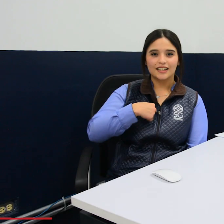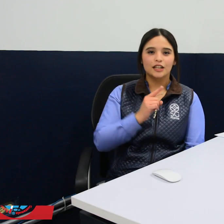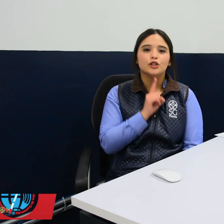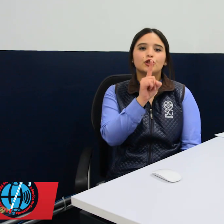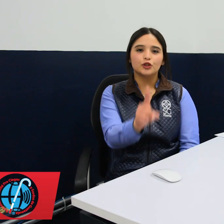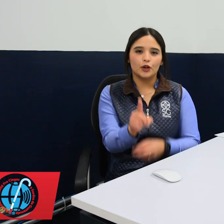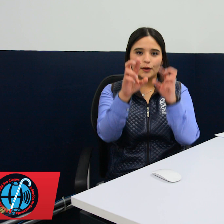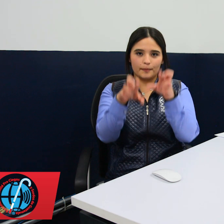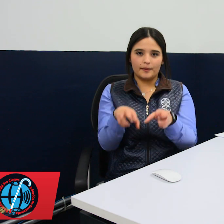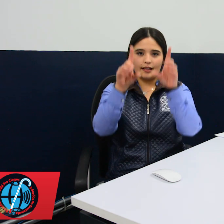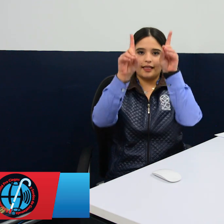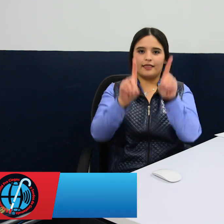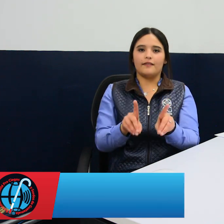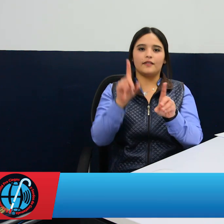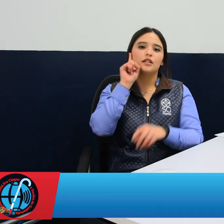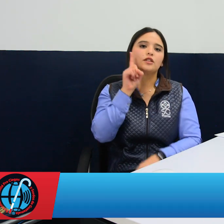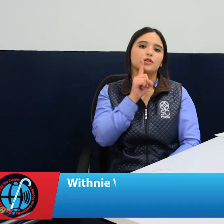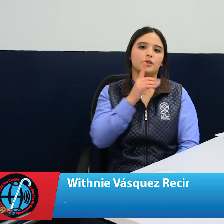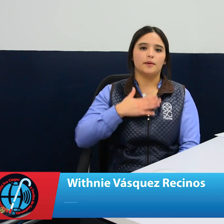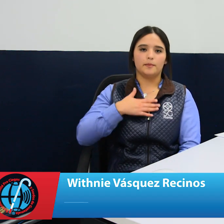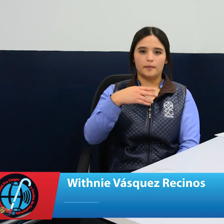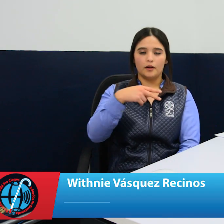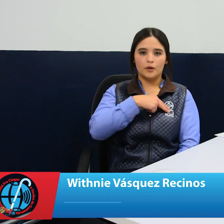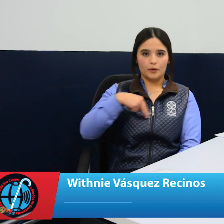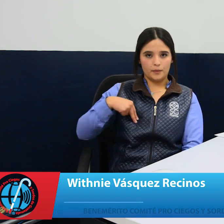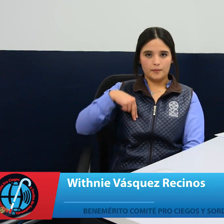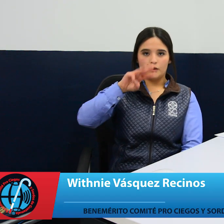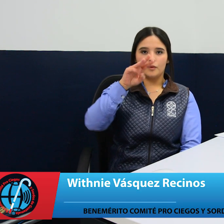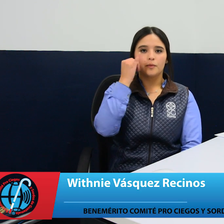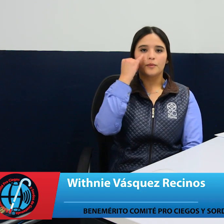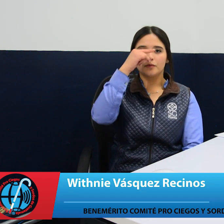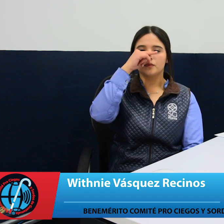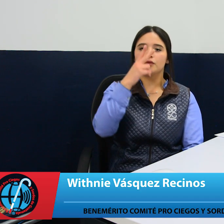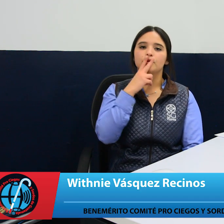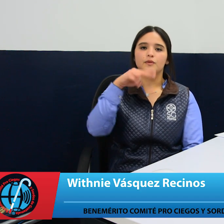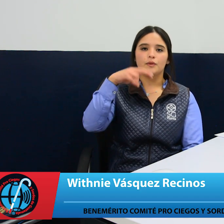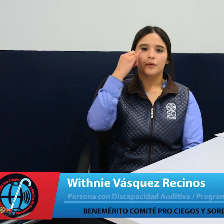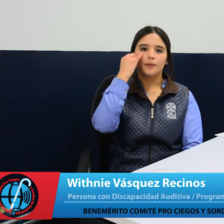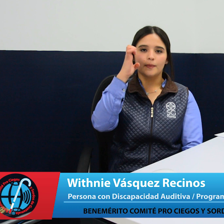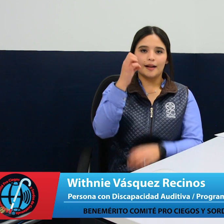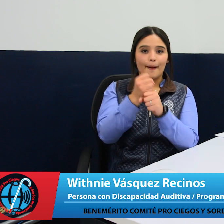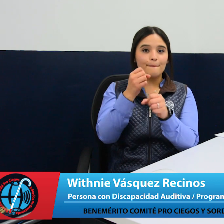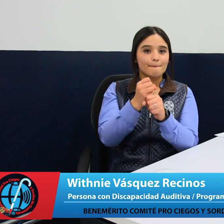Hola, yo soy una persona con discapacidad auditiva. Mi nombre es Whitney. Mi seña